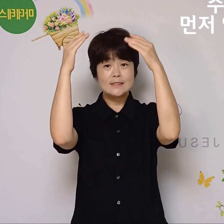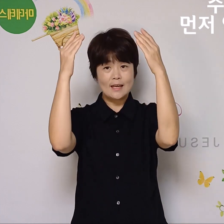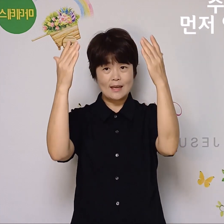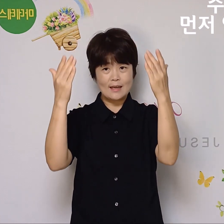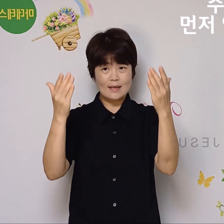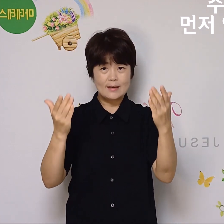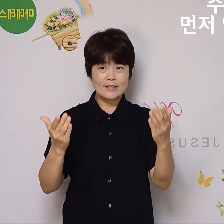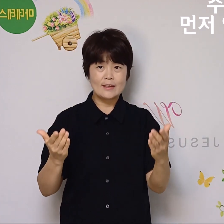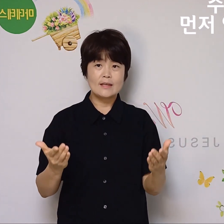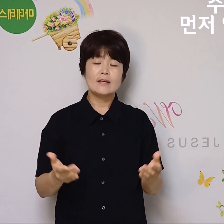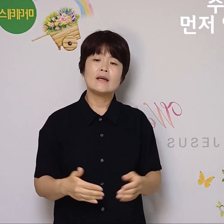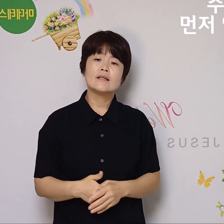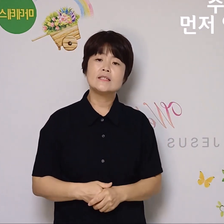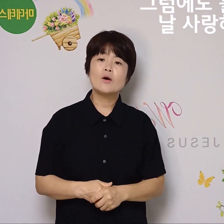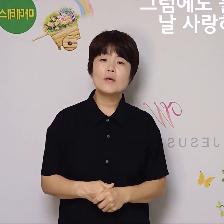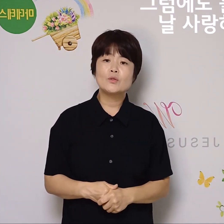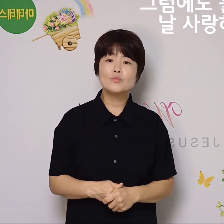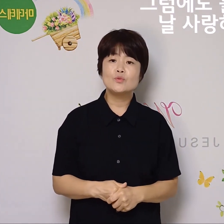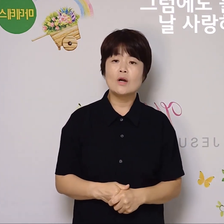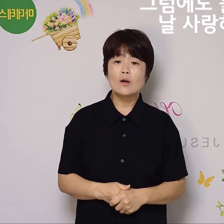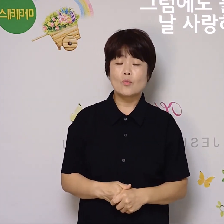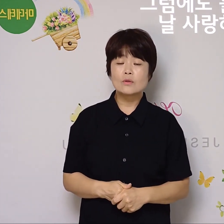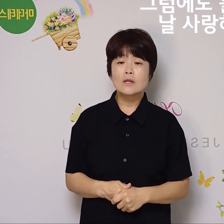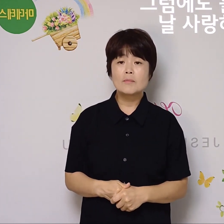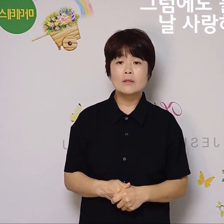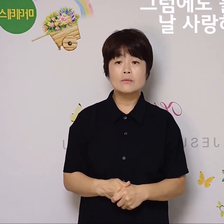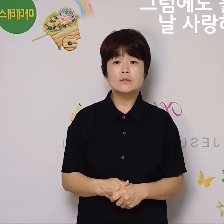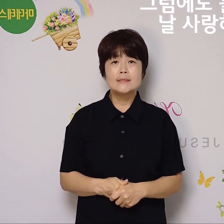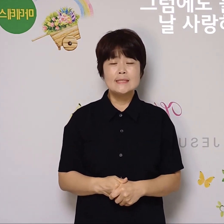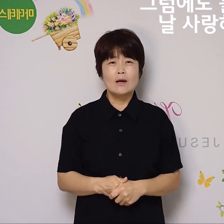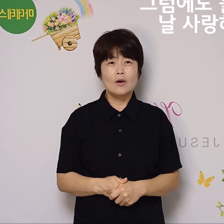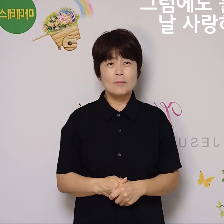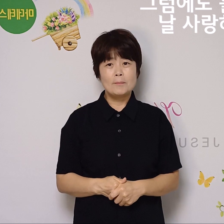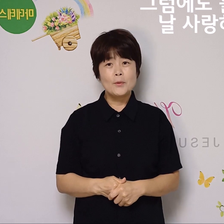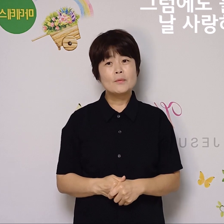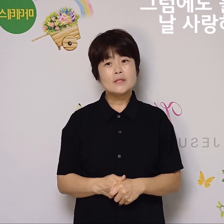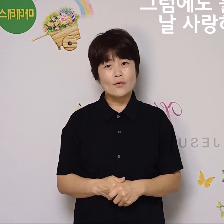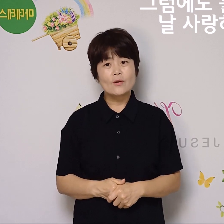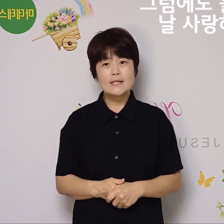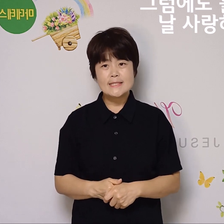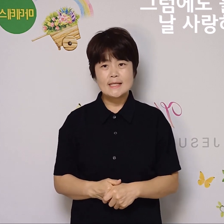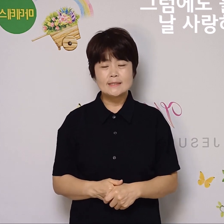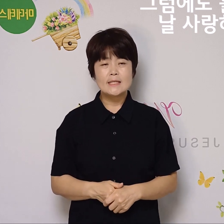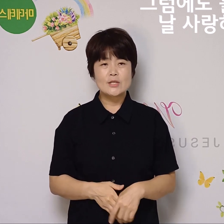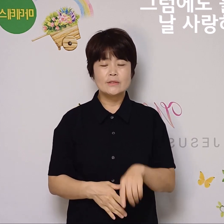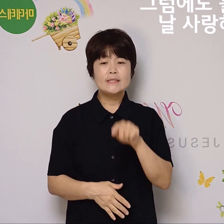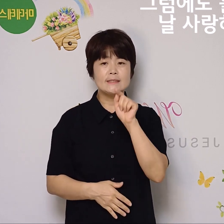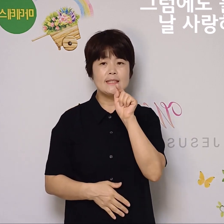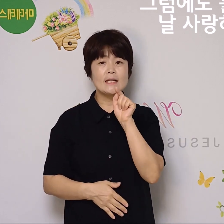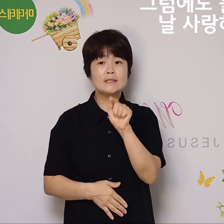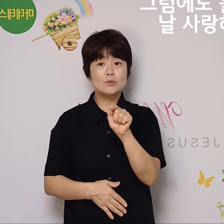안으시네. 그럼에도 불구하고 그럼에도는 표현이 여러 가지가 있는데 저는 그냥